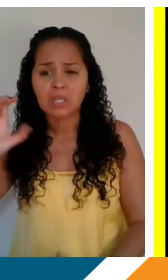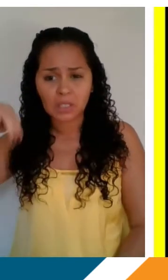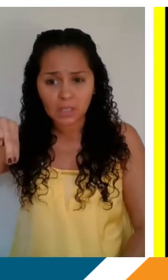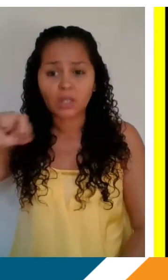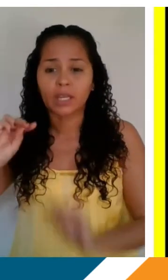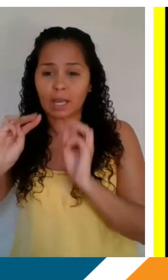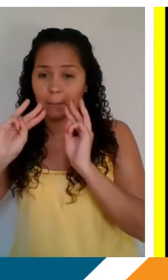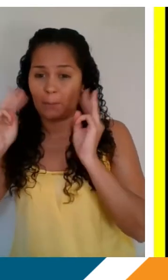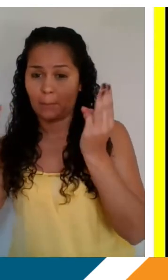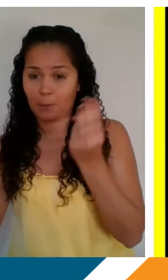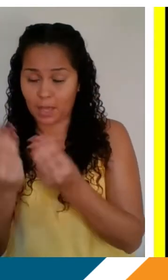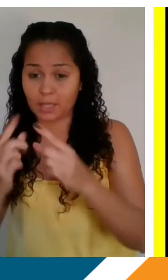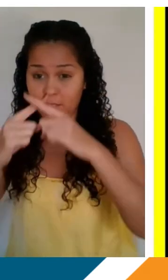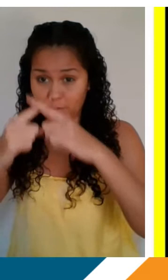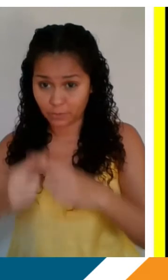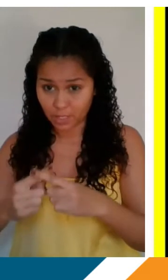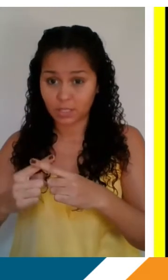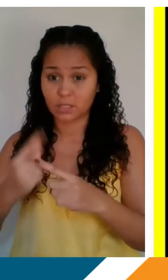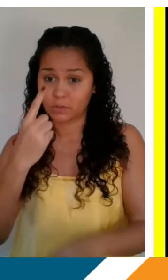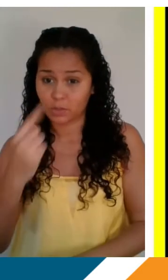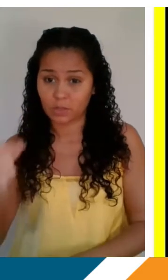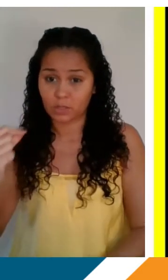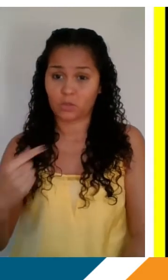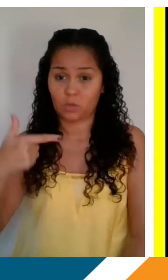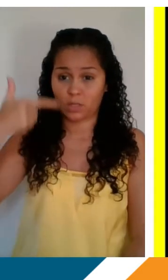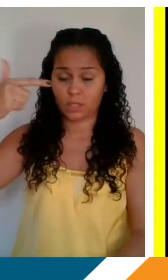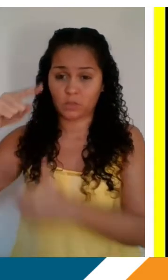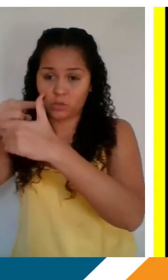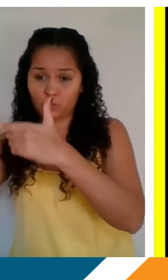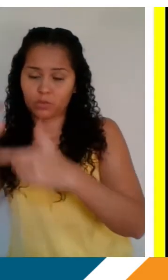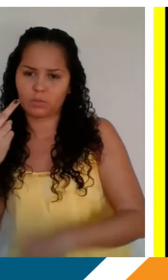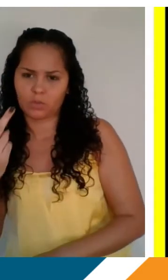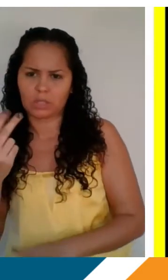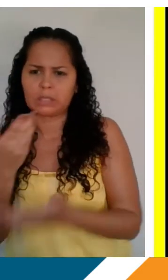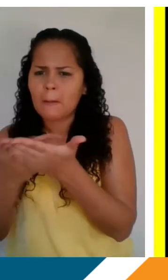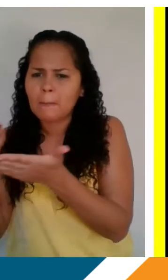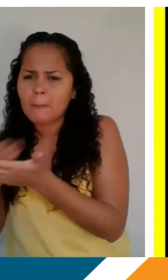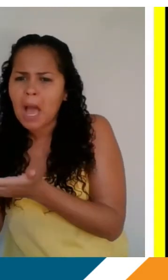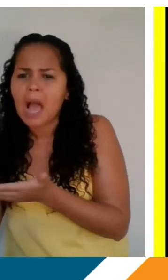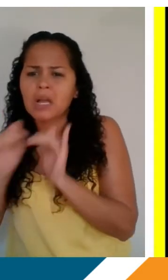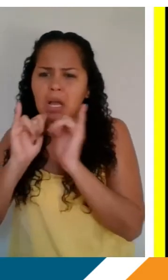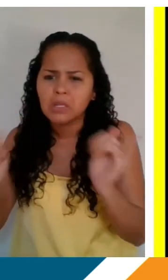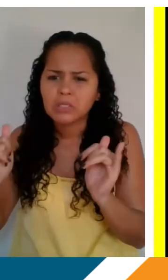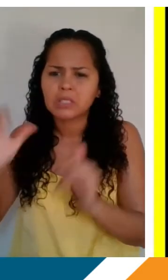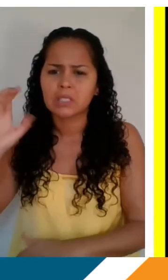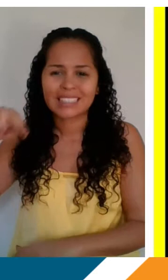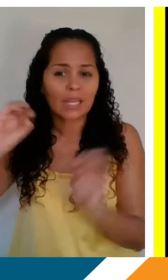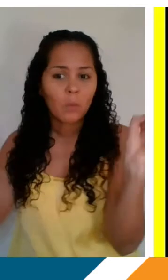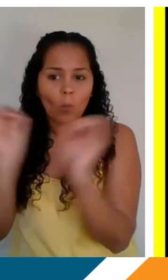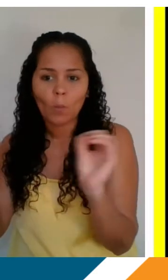como massa vezes velocidade ao quadrado dividido por 2. Então, se não tem perda de energia cinética durante a